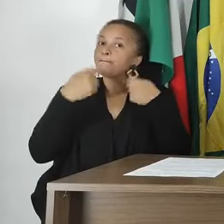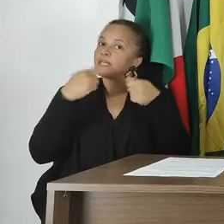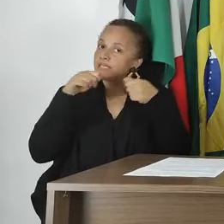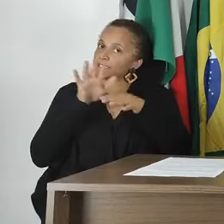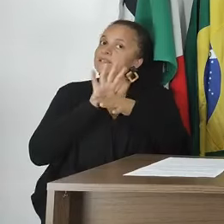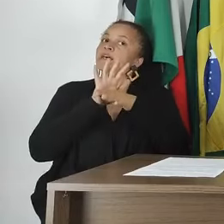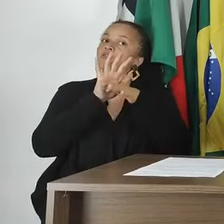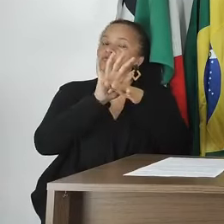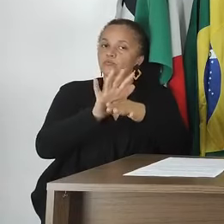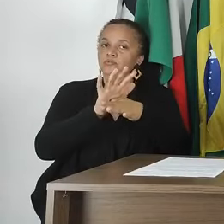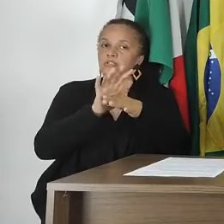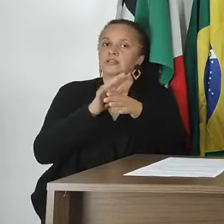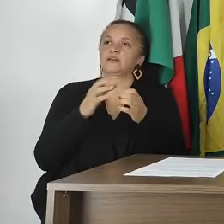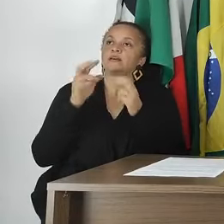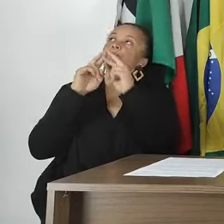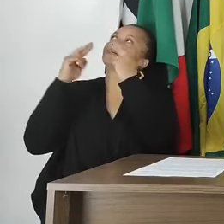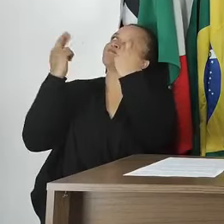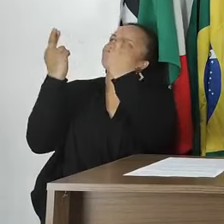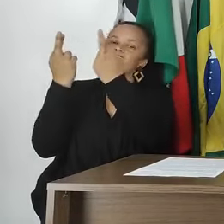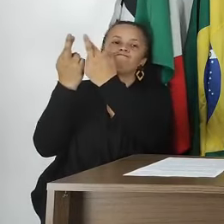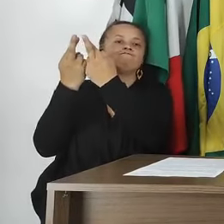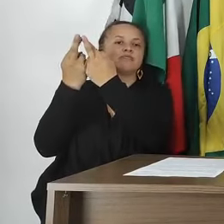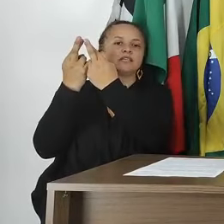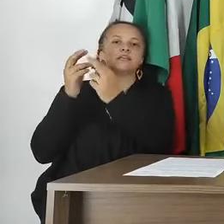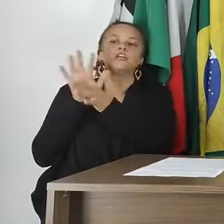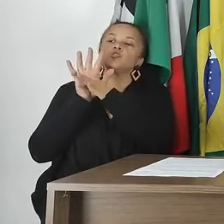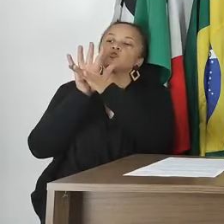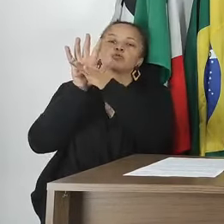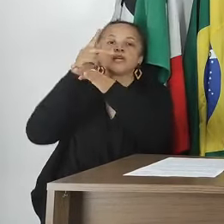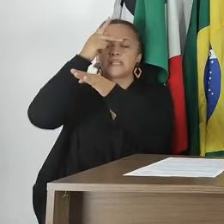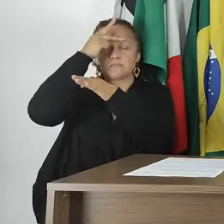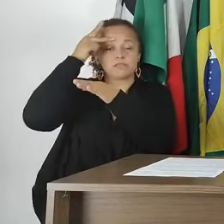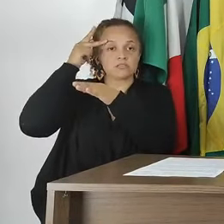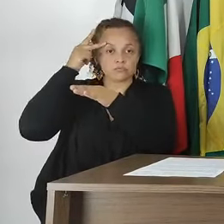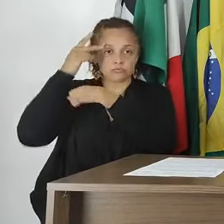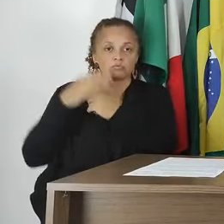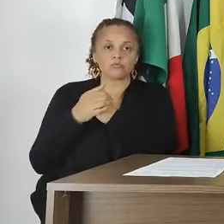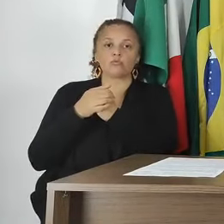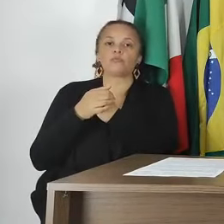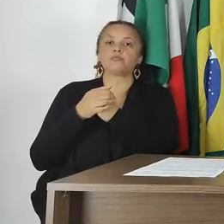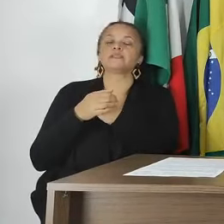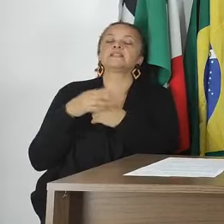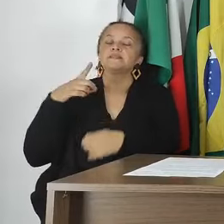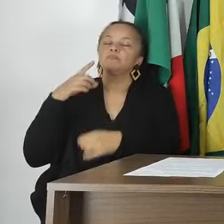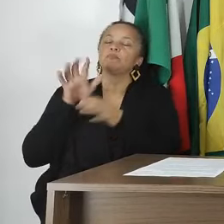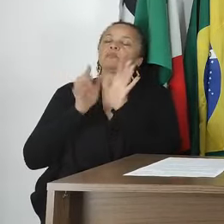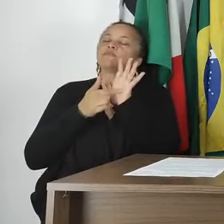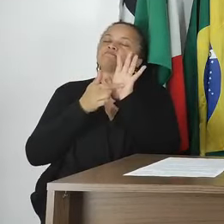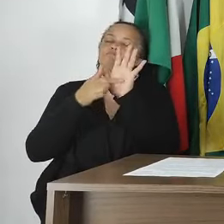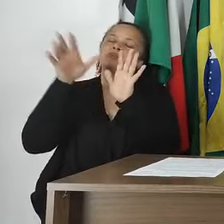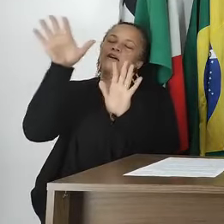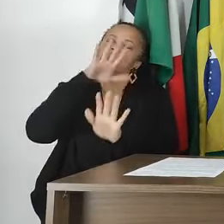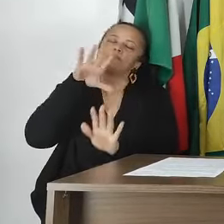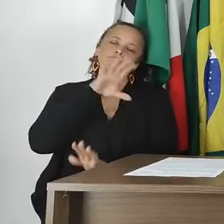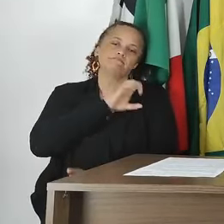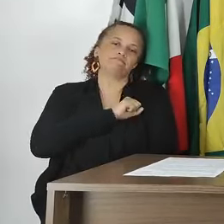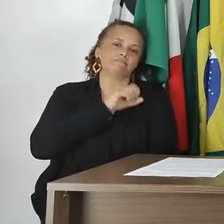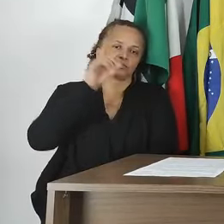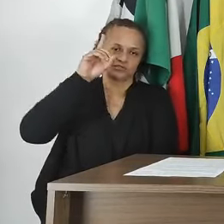para o crescimento do reino, pregar o Evangelho, praticar o amor de Deus, realizar